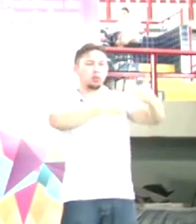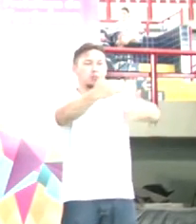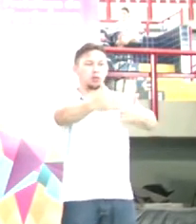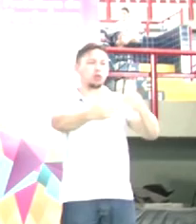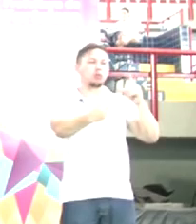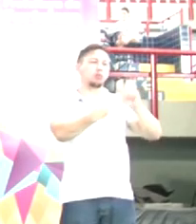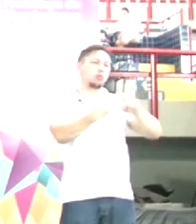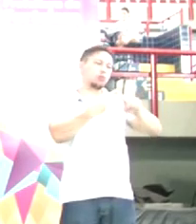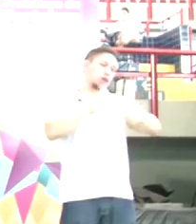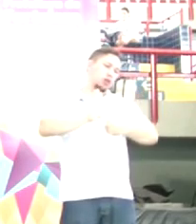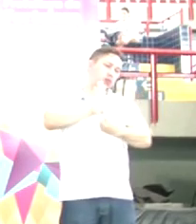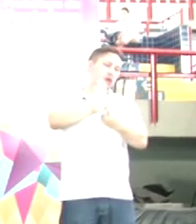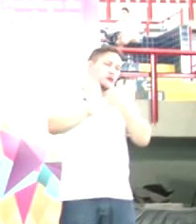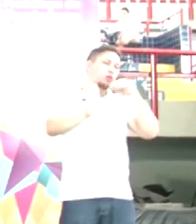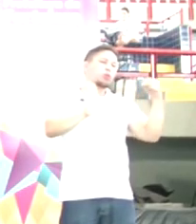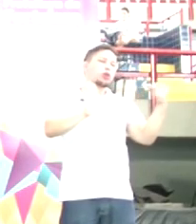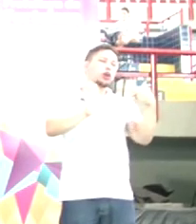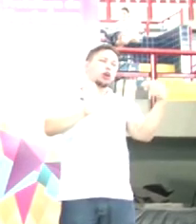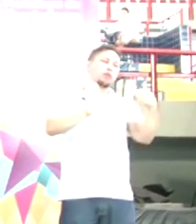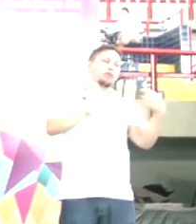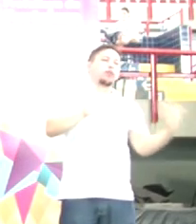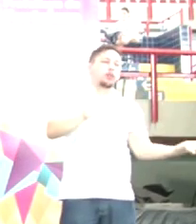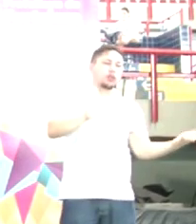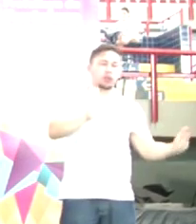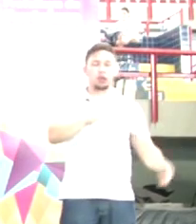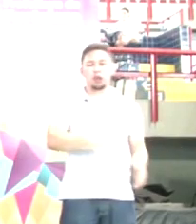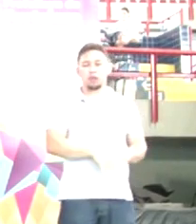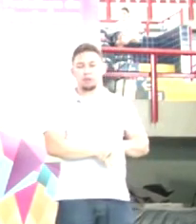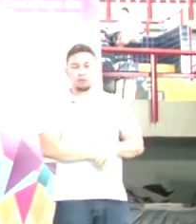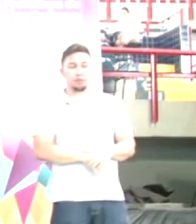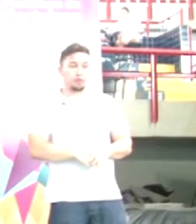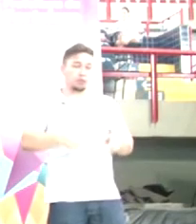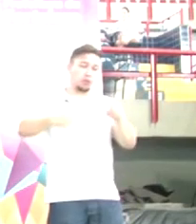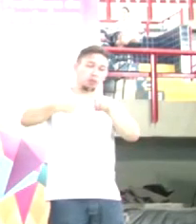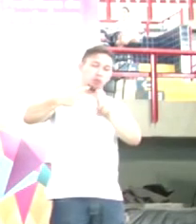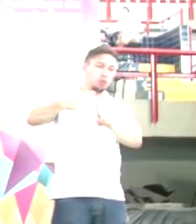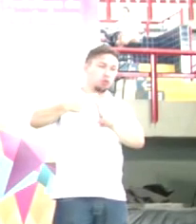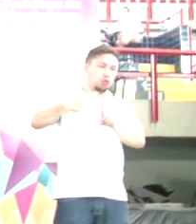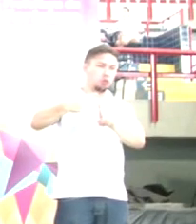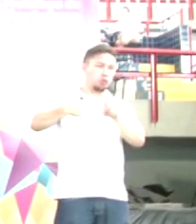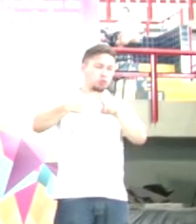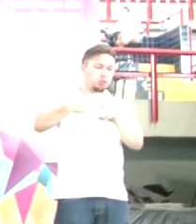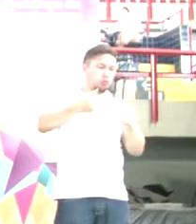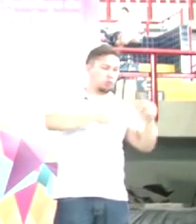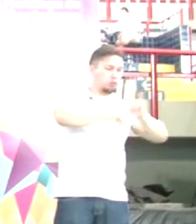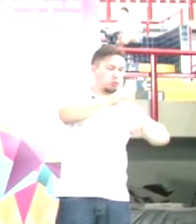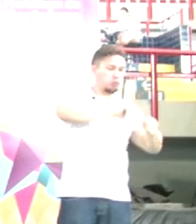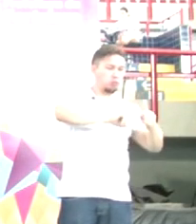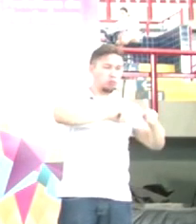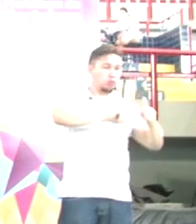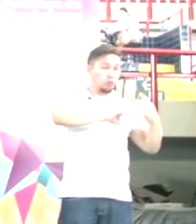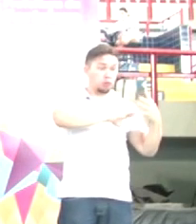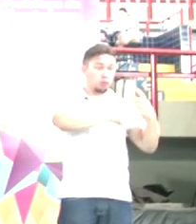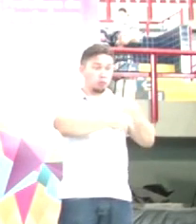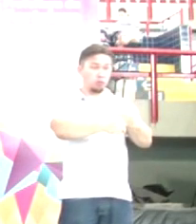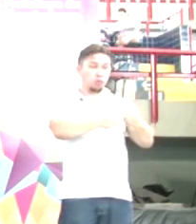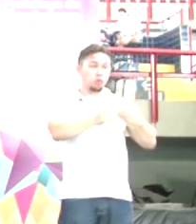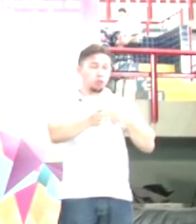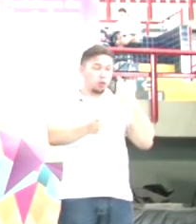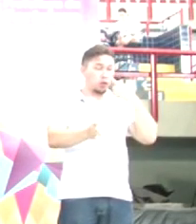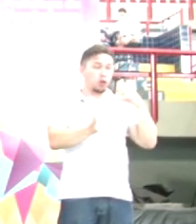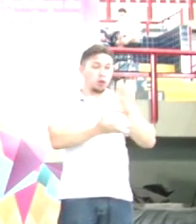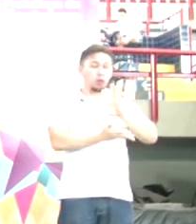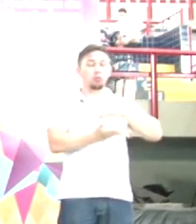processo demonstra que, galera, 2 reações que vocês vão revisar,